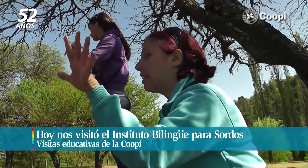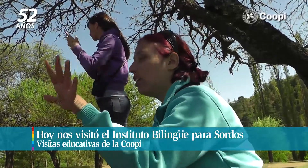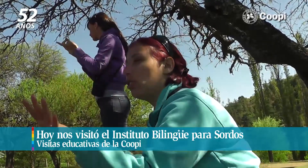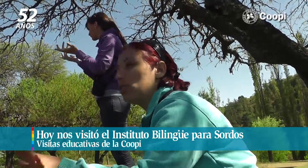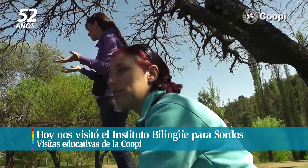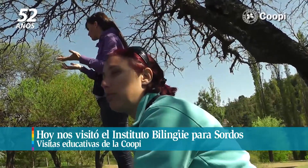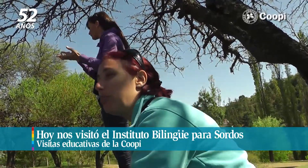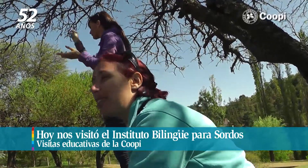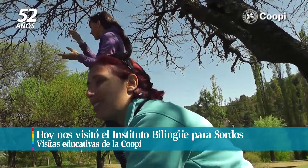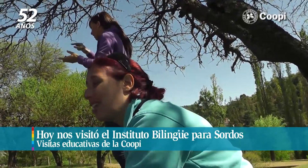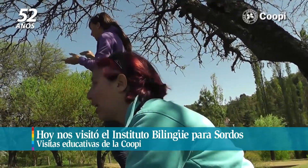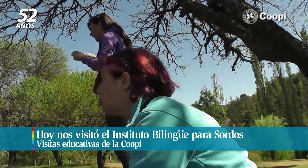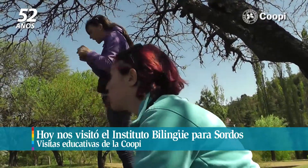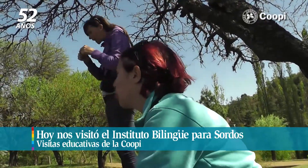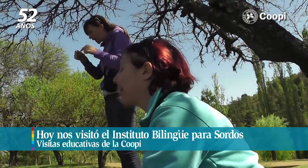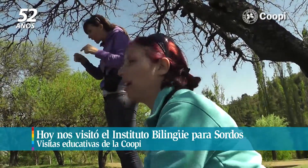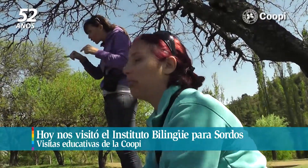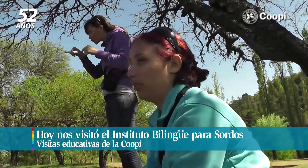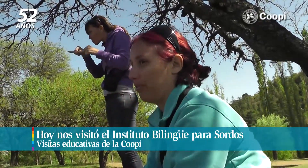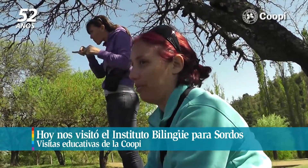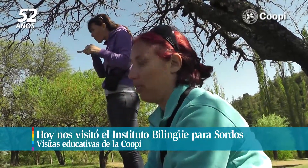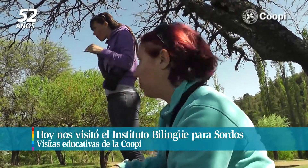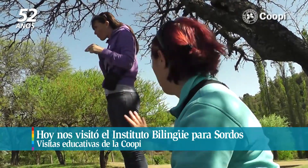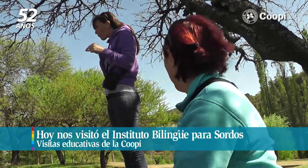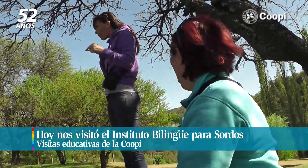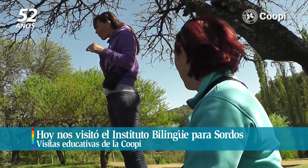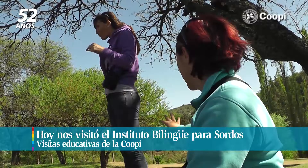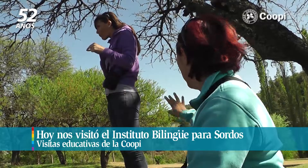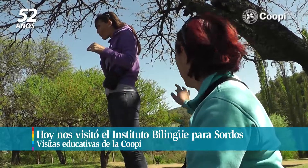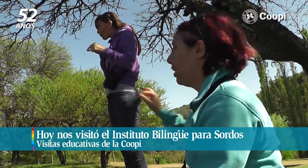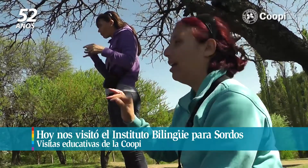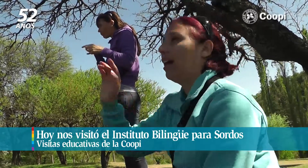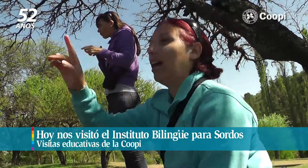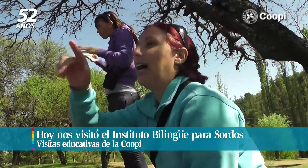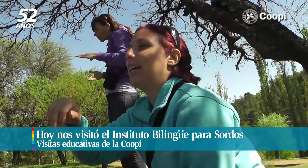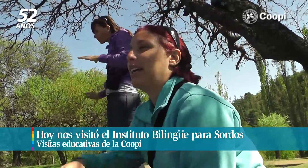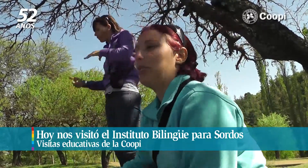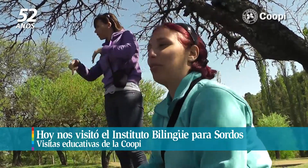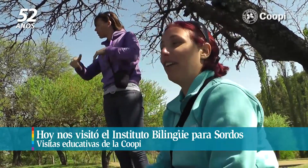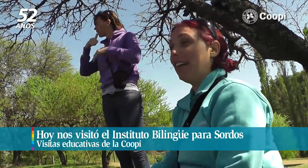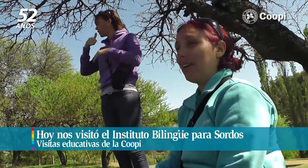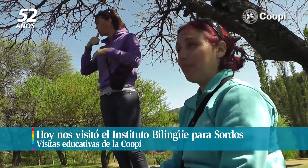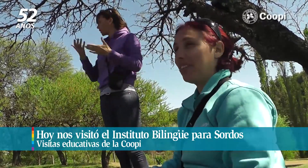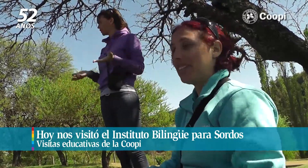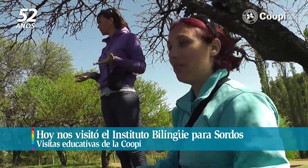río se me empieza a secar mucho más rápido. Como nos pasa ahora. Ana, la profe Ana, que ella vive